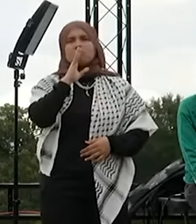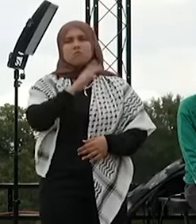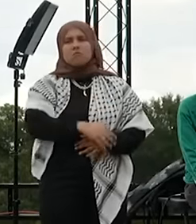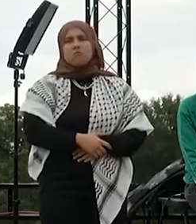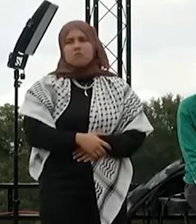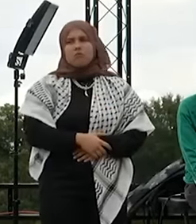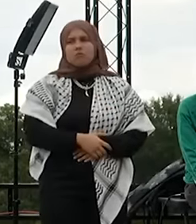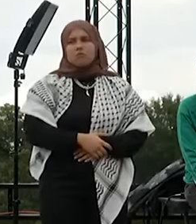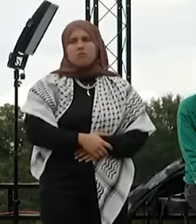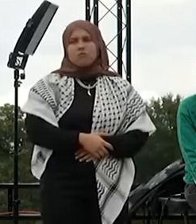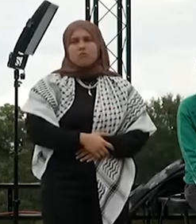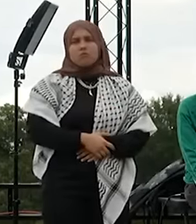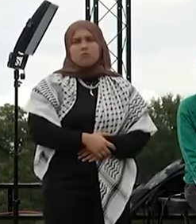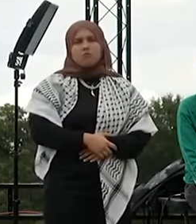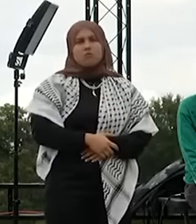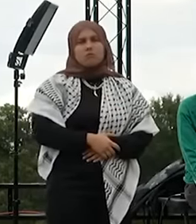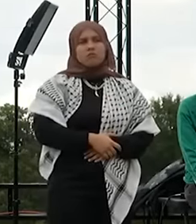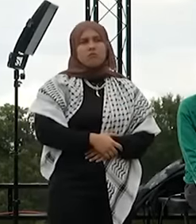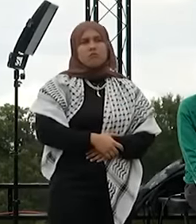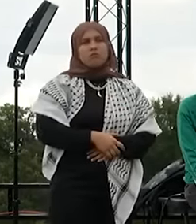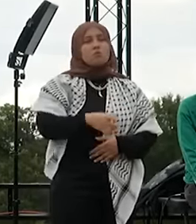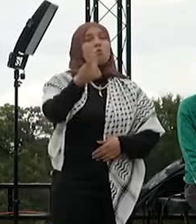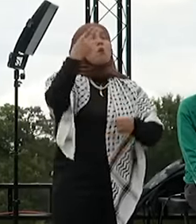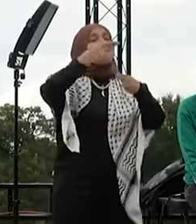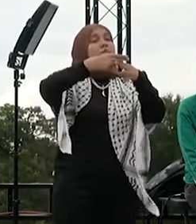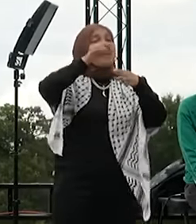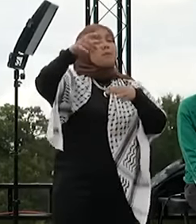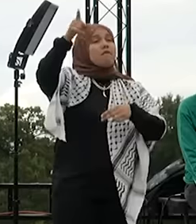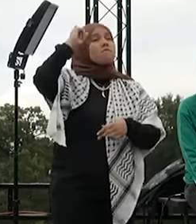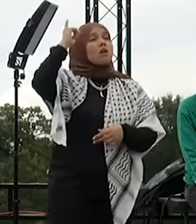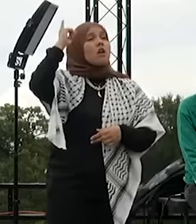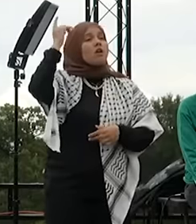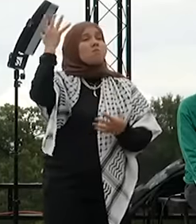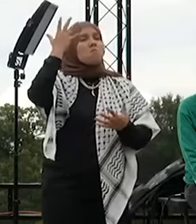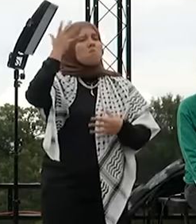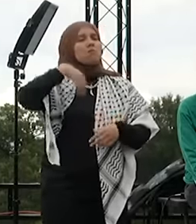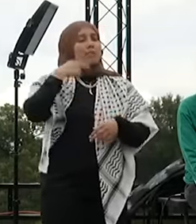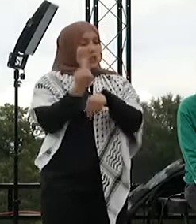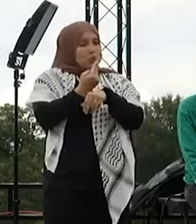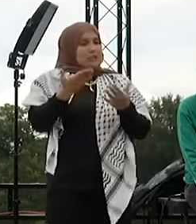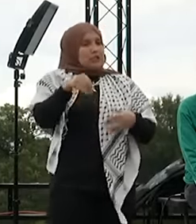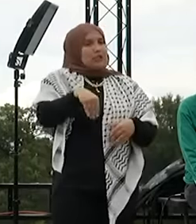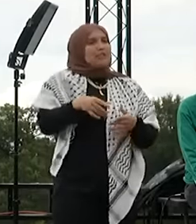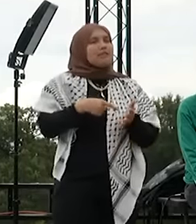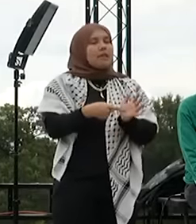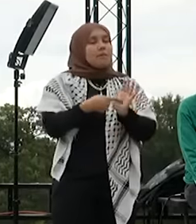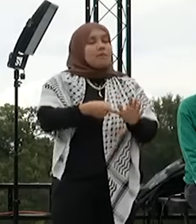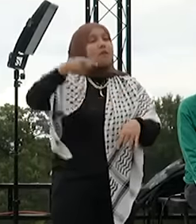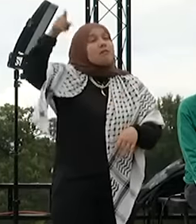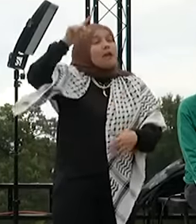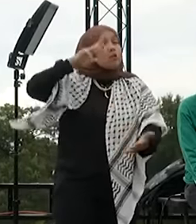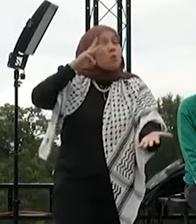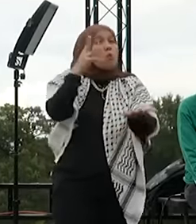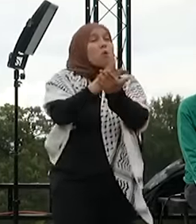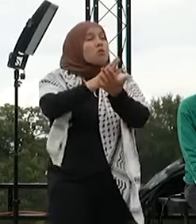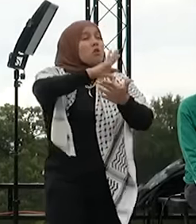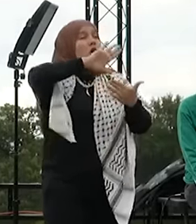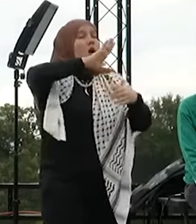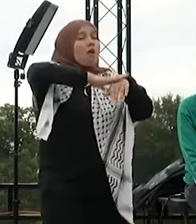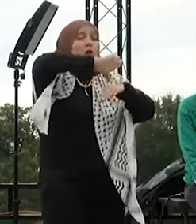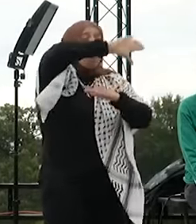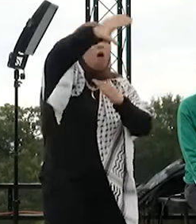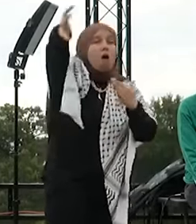شَهِيدٍ. And one of the names of Allah is this name that He uses here, that God is a witness upon all